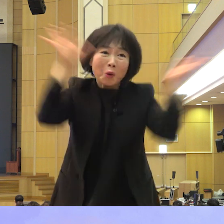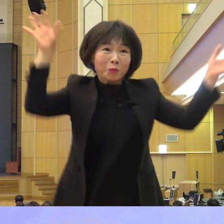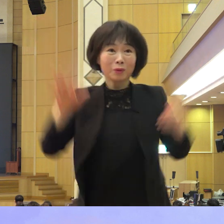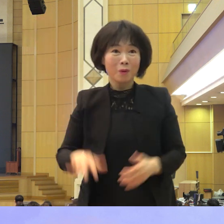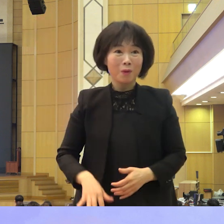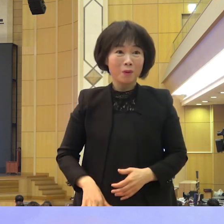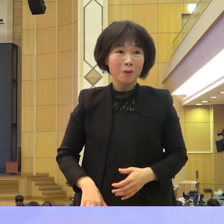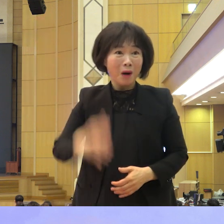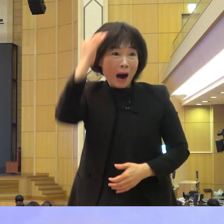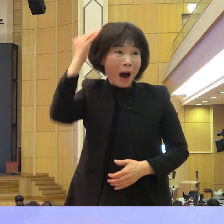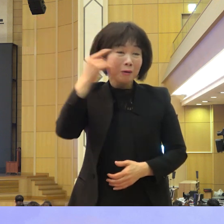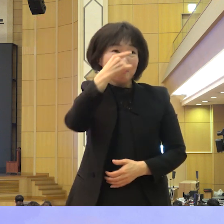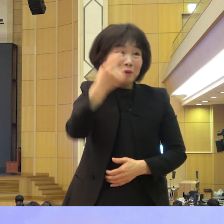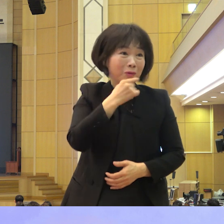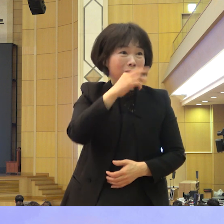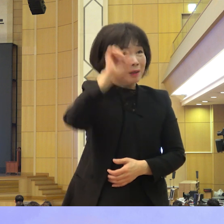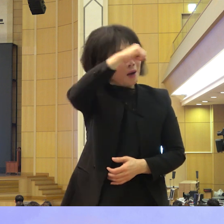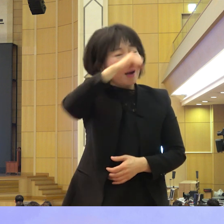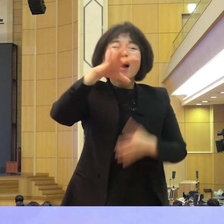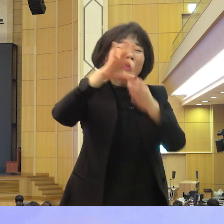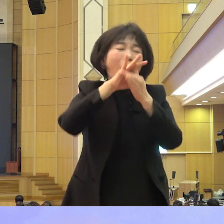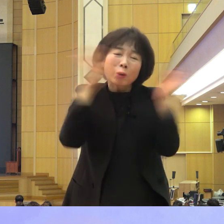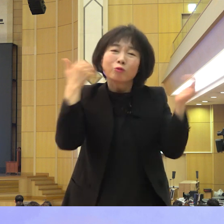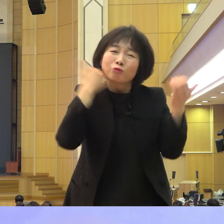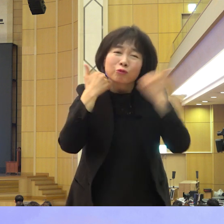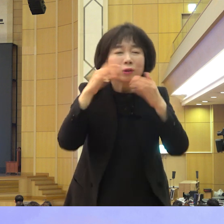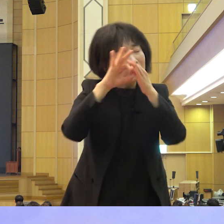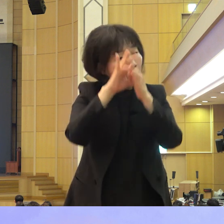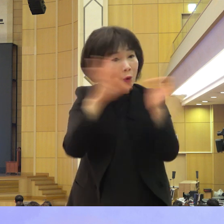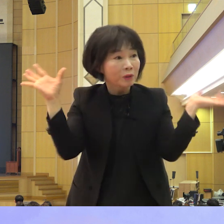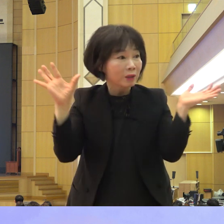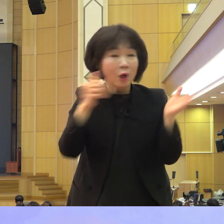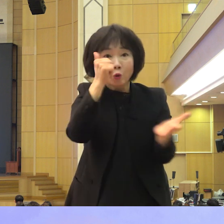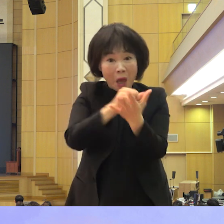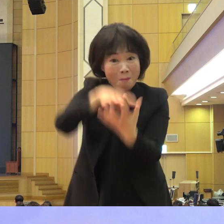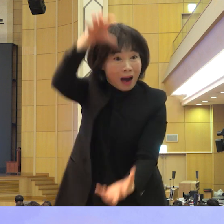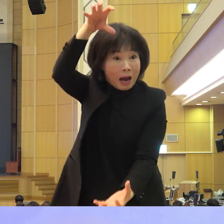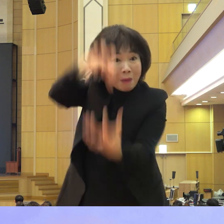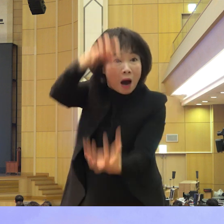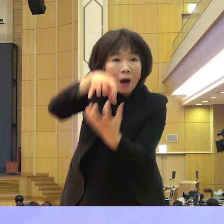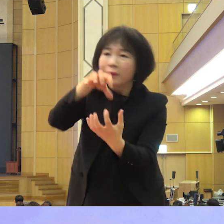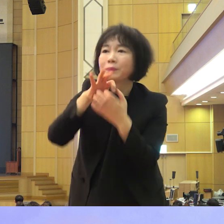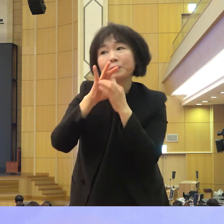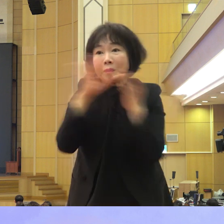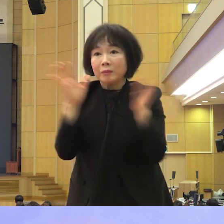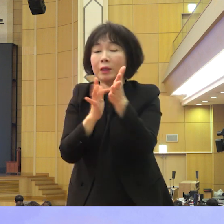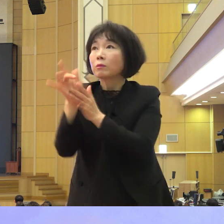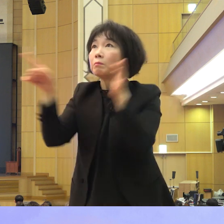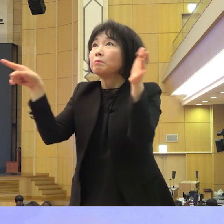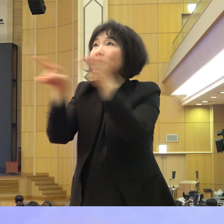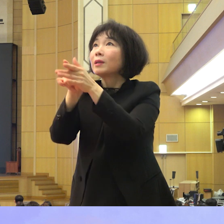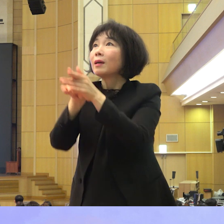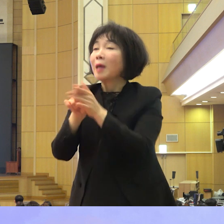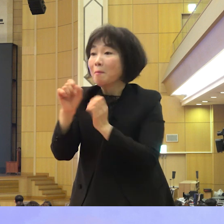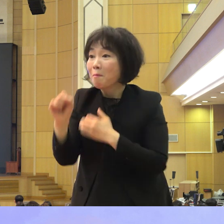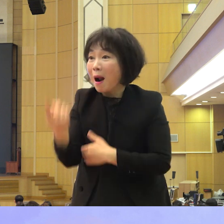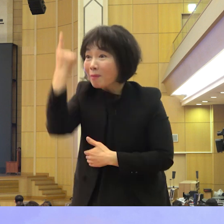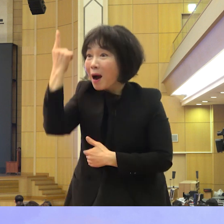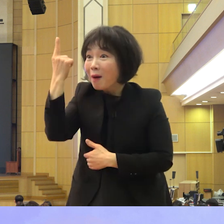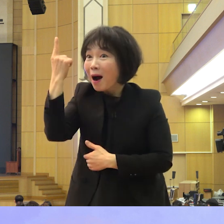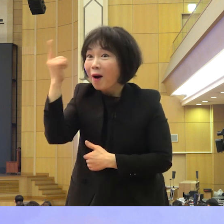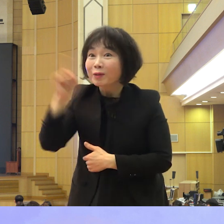인종차별 이런 거 없이 누구를 막론하고 예수를 믿음으로 말미암아 모든 믿는